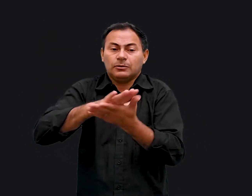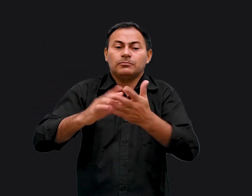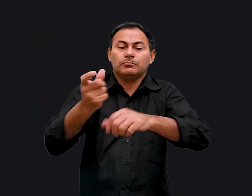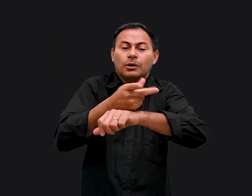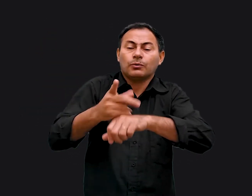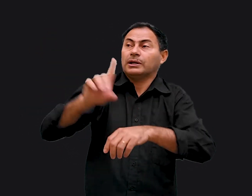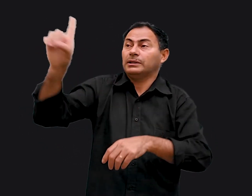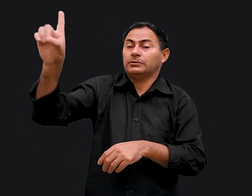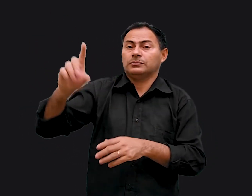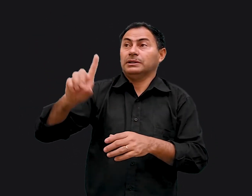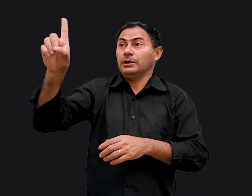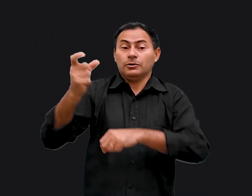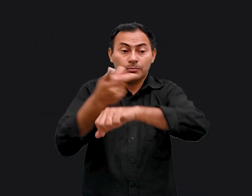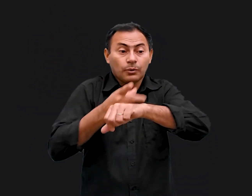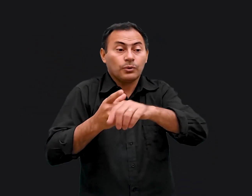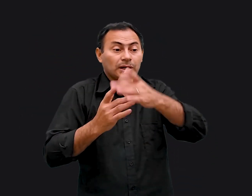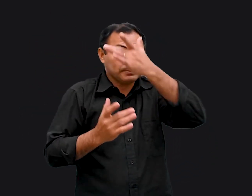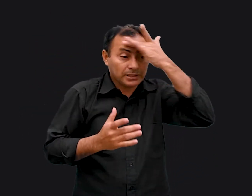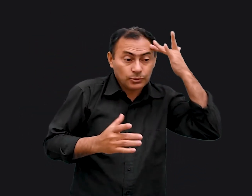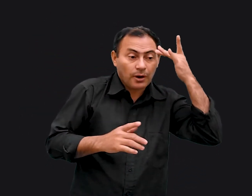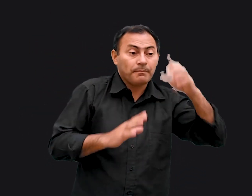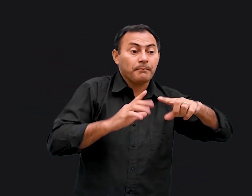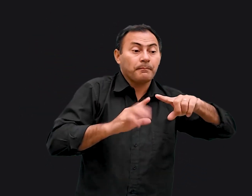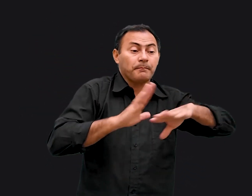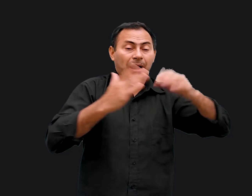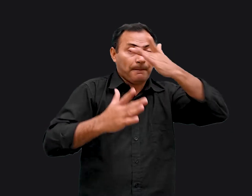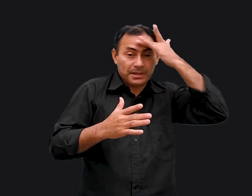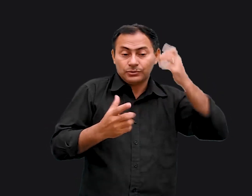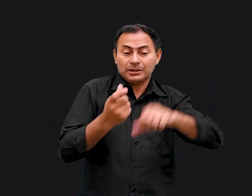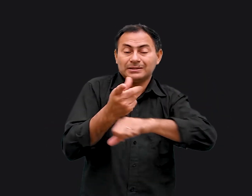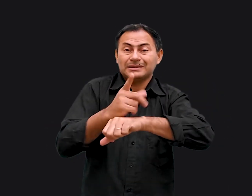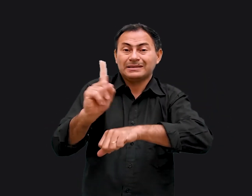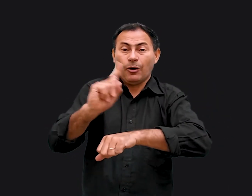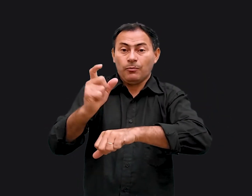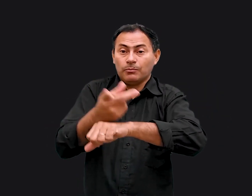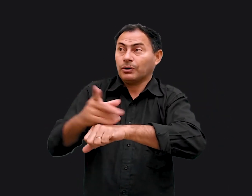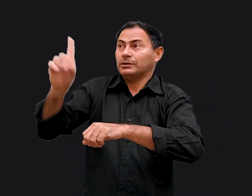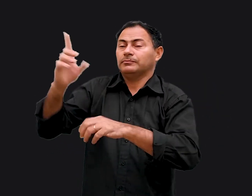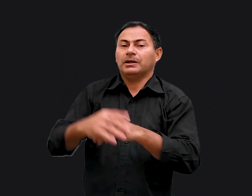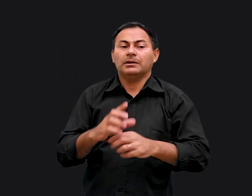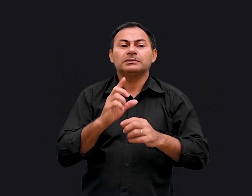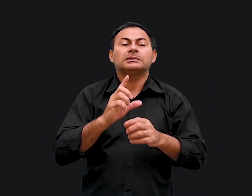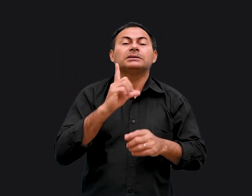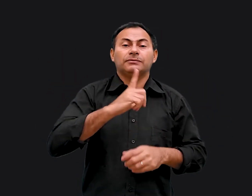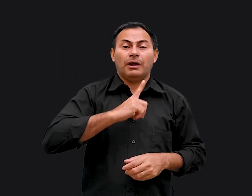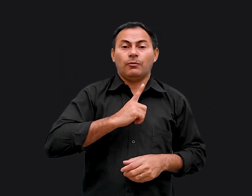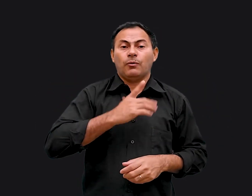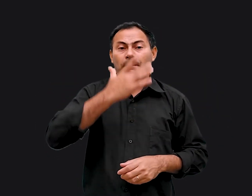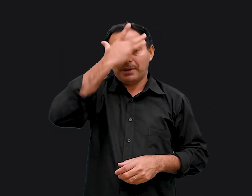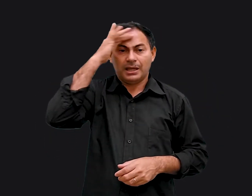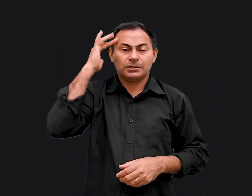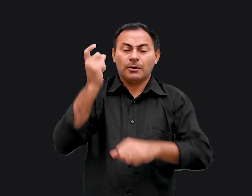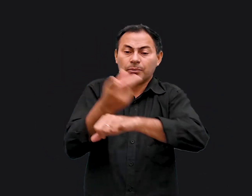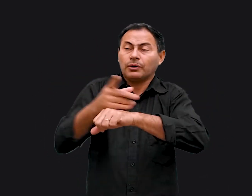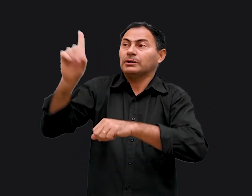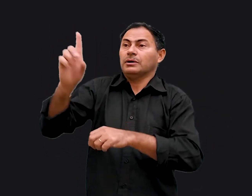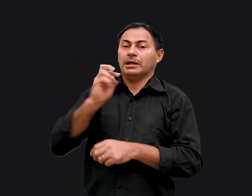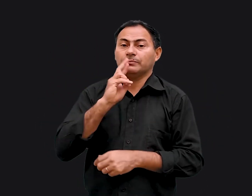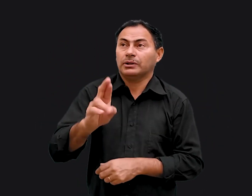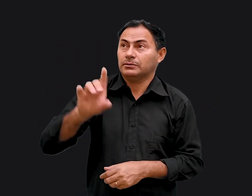homem procura Deus. Deus procura o homem. Se existir um homem que pareça estar procurando a Deus, ele está apenas respondendo a